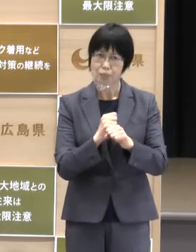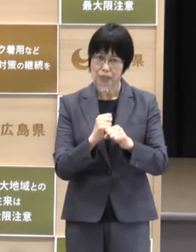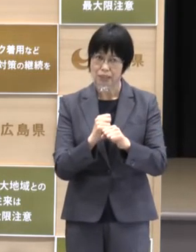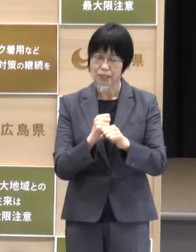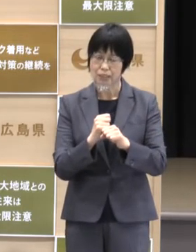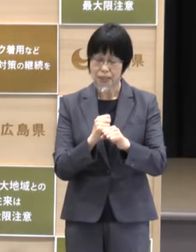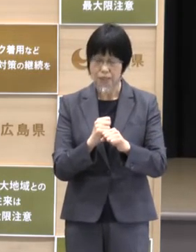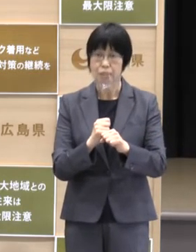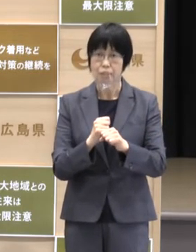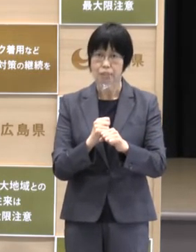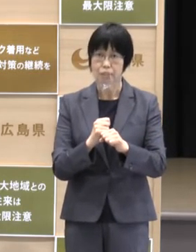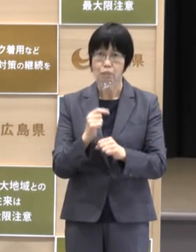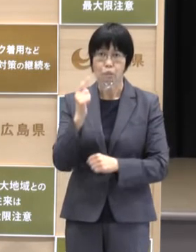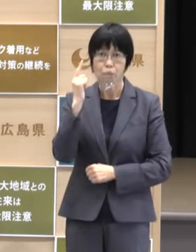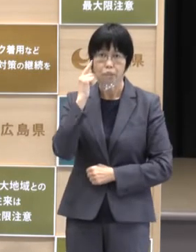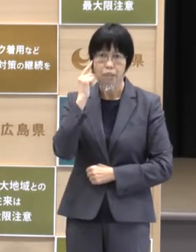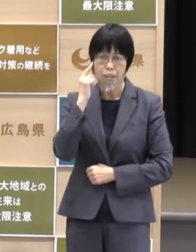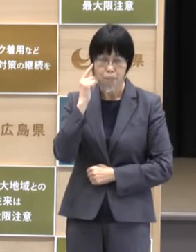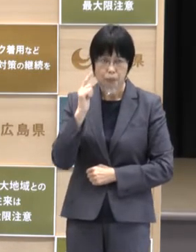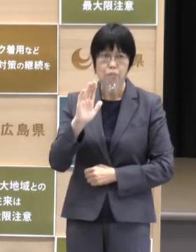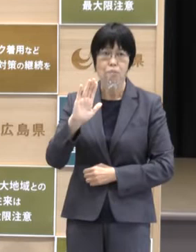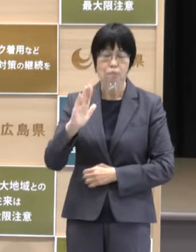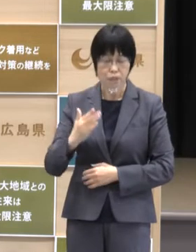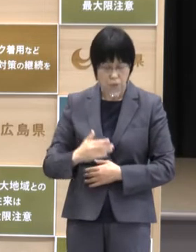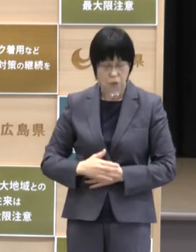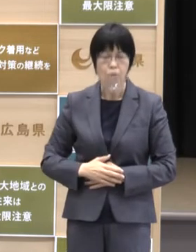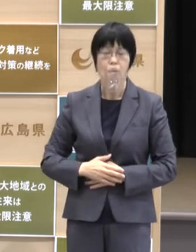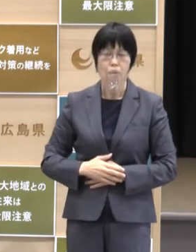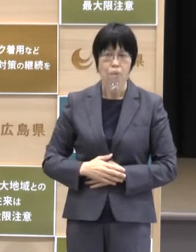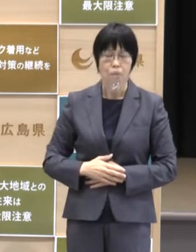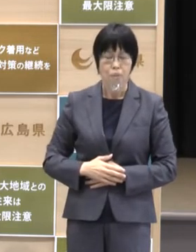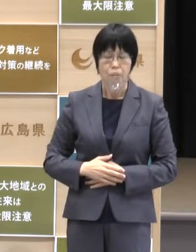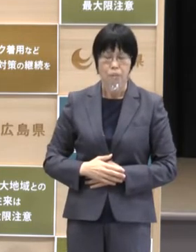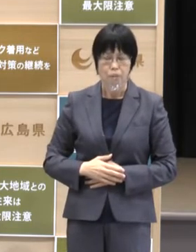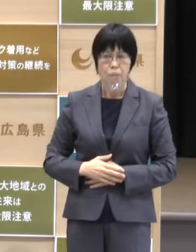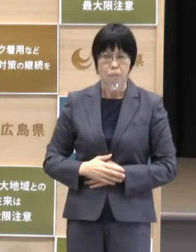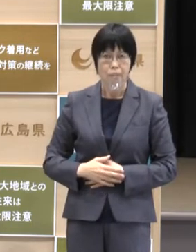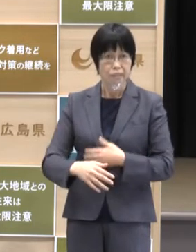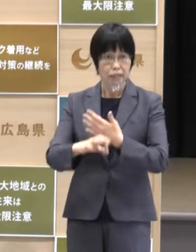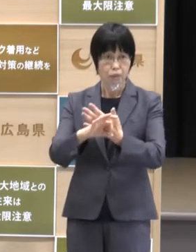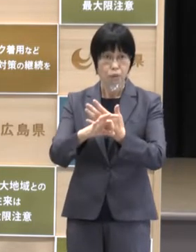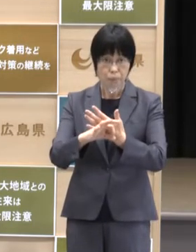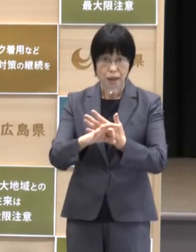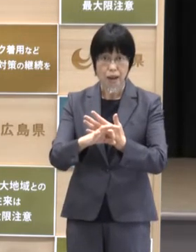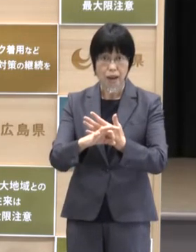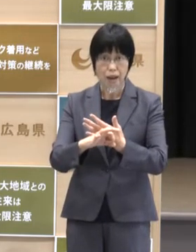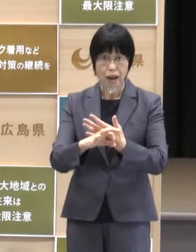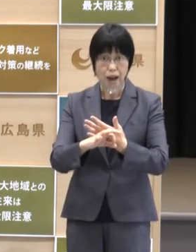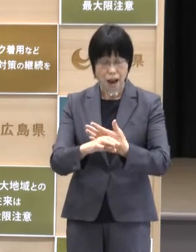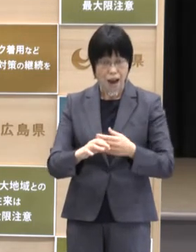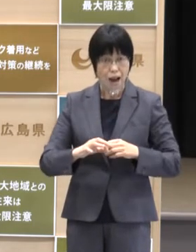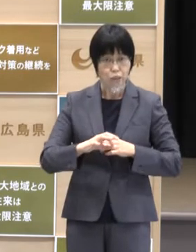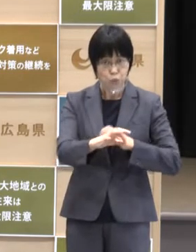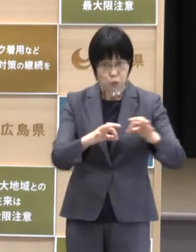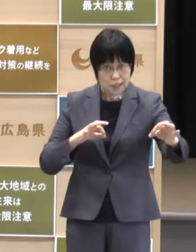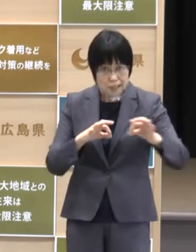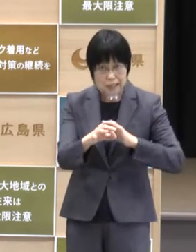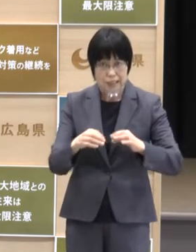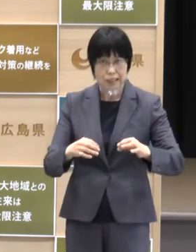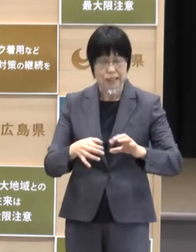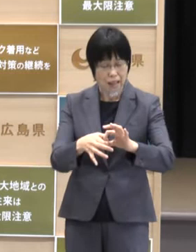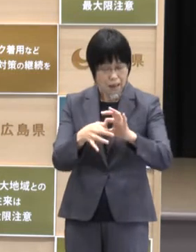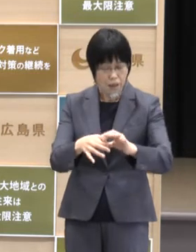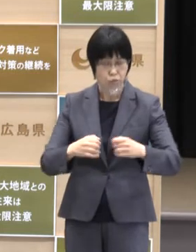に、思って、いますけれども、例えばその通信連絡訓練のようなものは毎